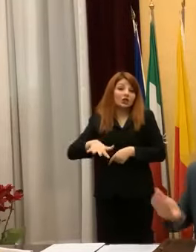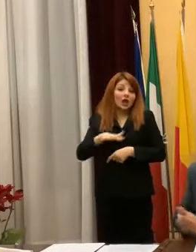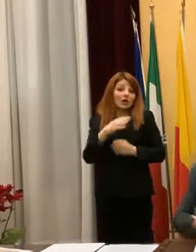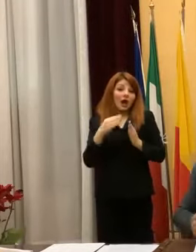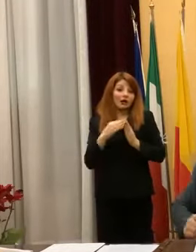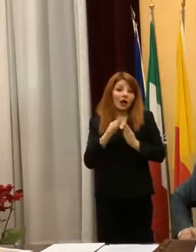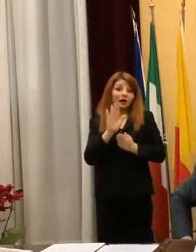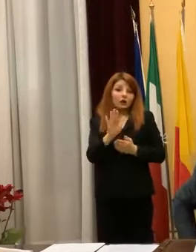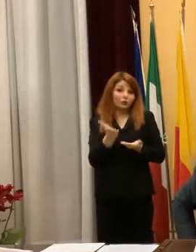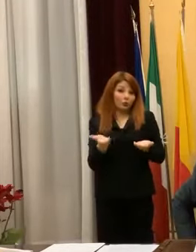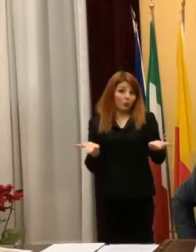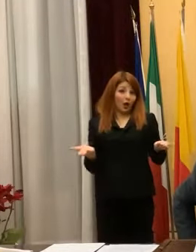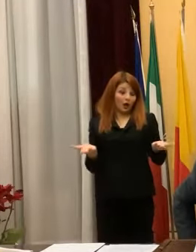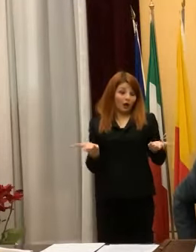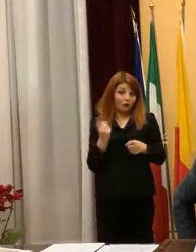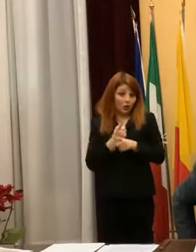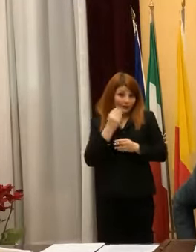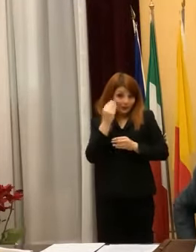Dopodiché si incazza Palermo.